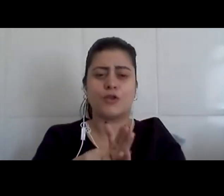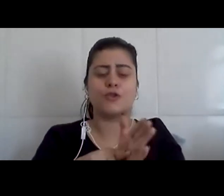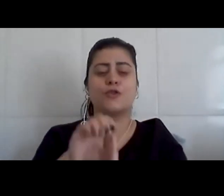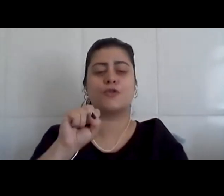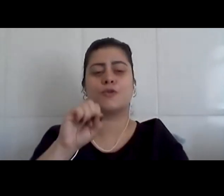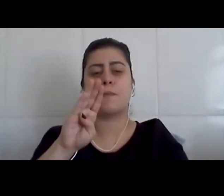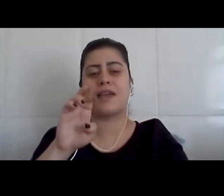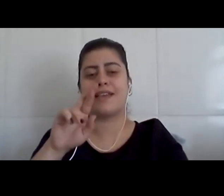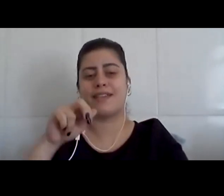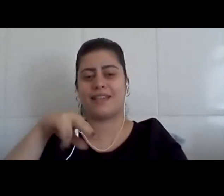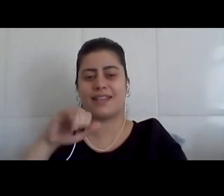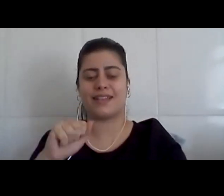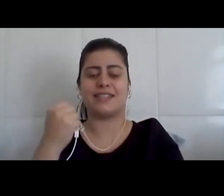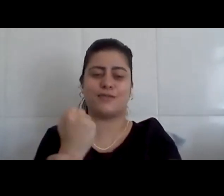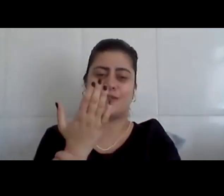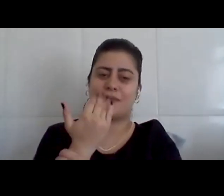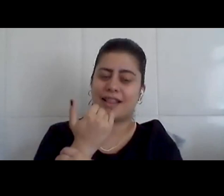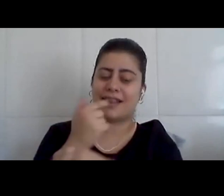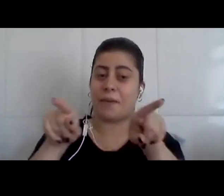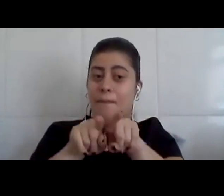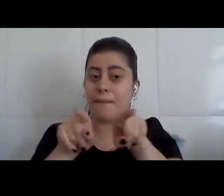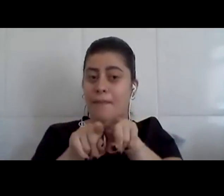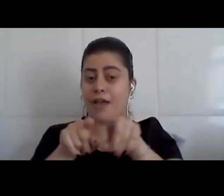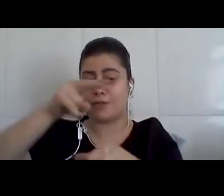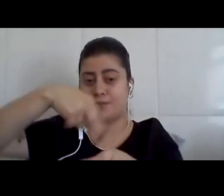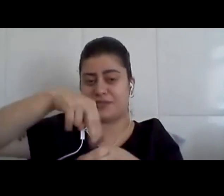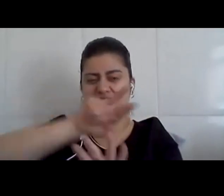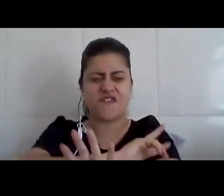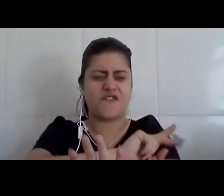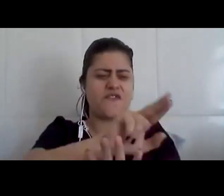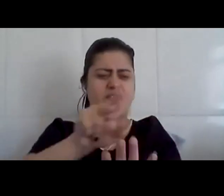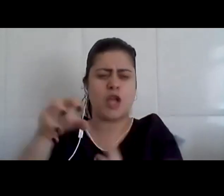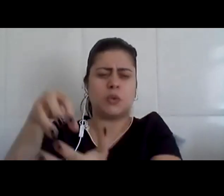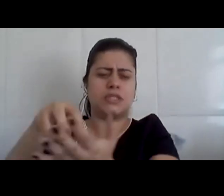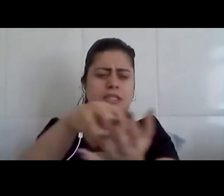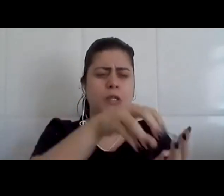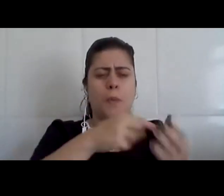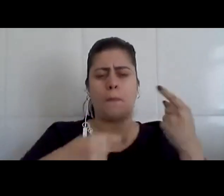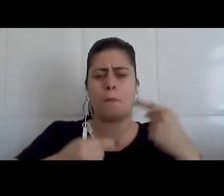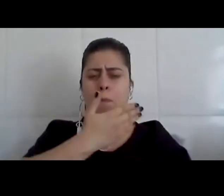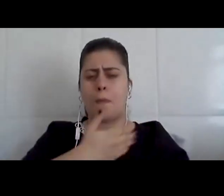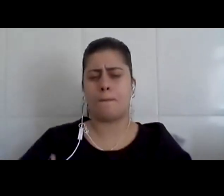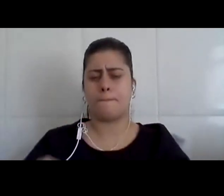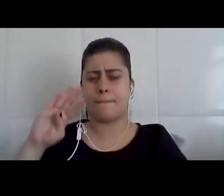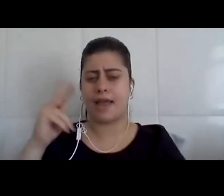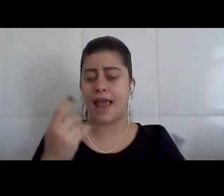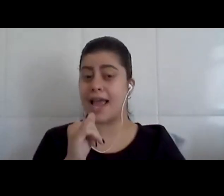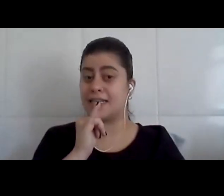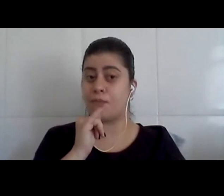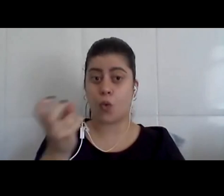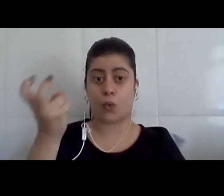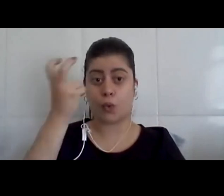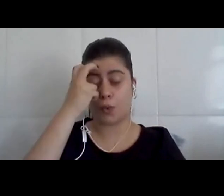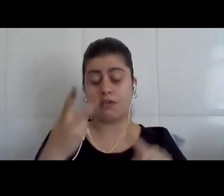Segurança Alimentar e Nutricional, diversos setores de políticas públicas do município de Belo Horizonte, como cultura,